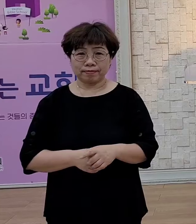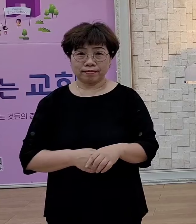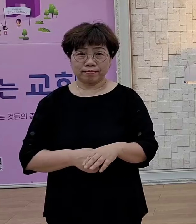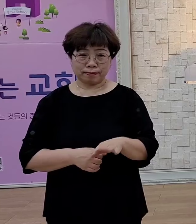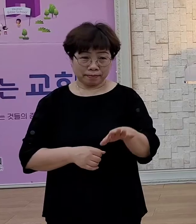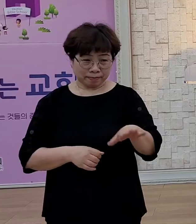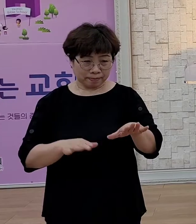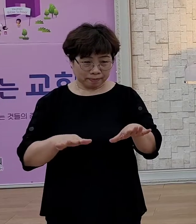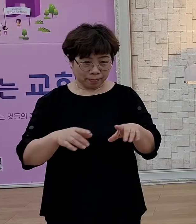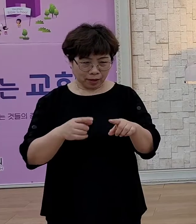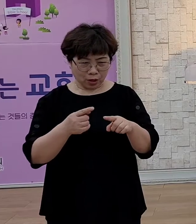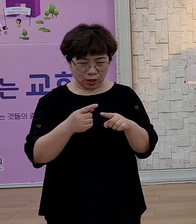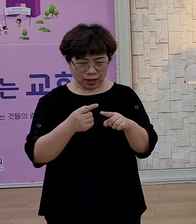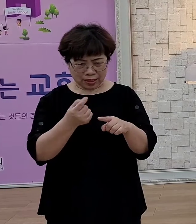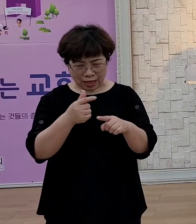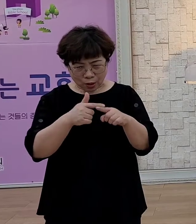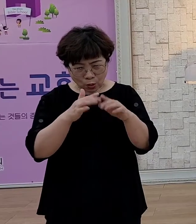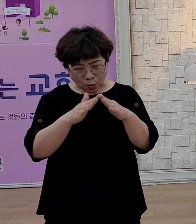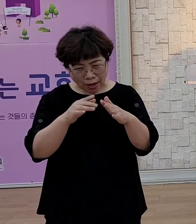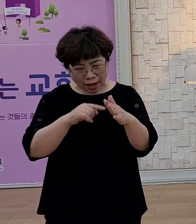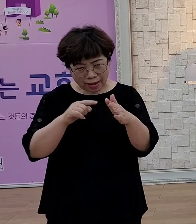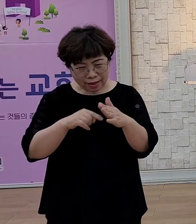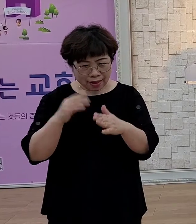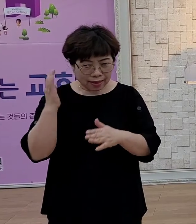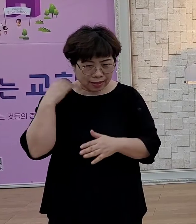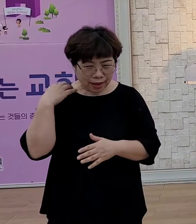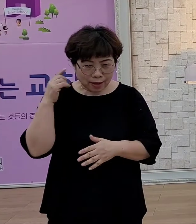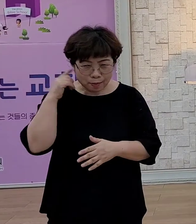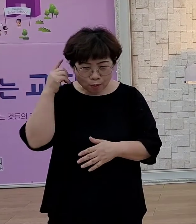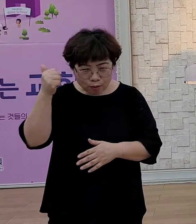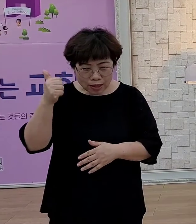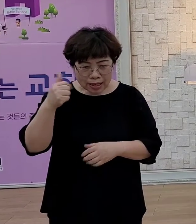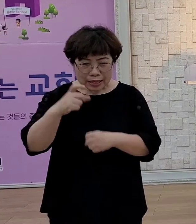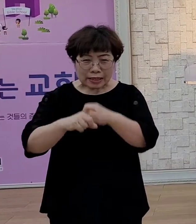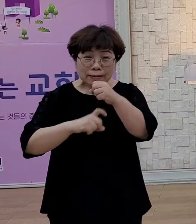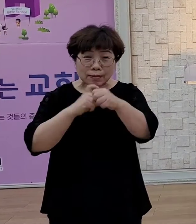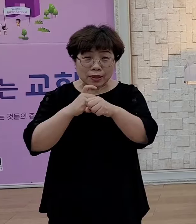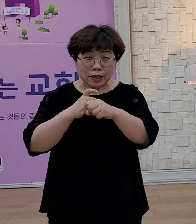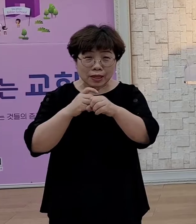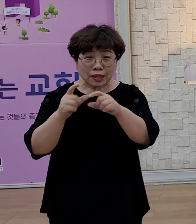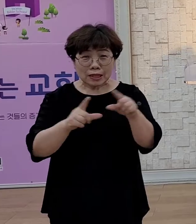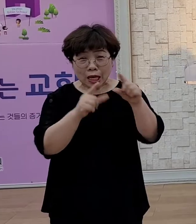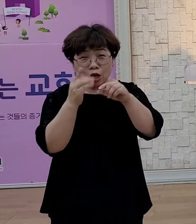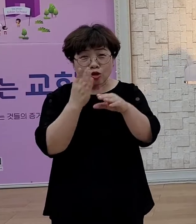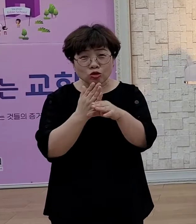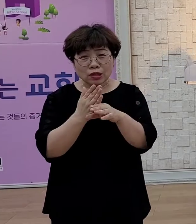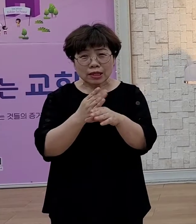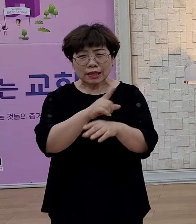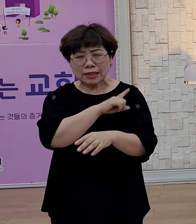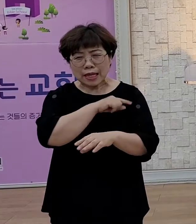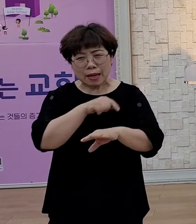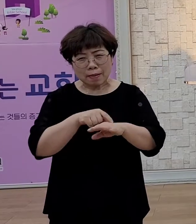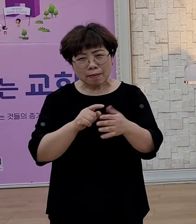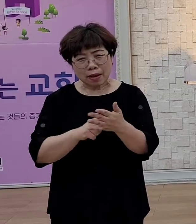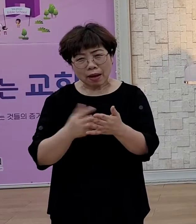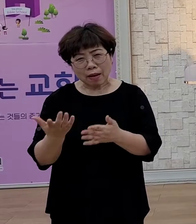교회에서 담임 목사하면서 제가 상처를 많이 받고 제일 마음이 아픈 게 뭔지 아세요?